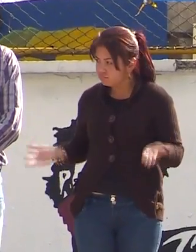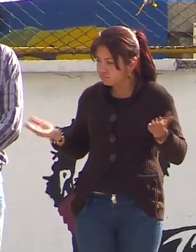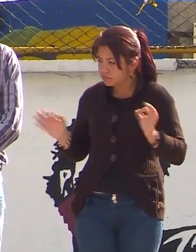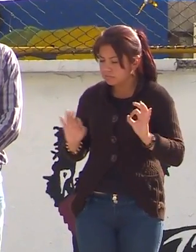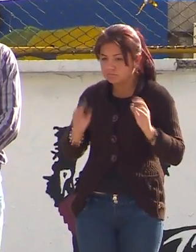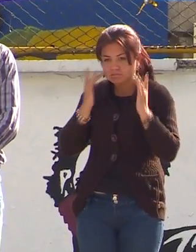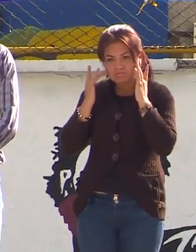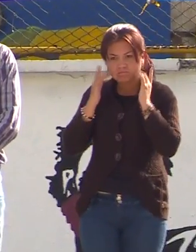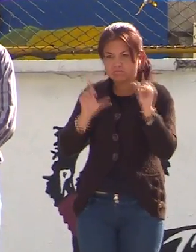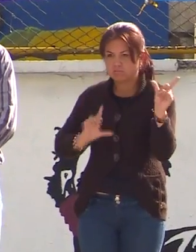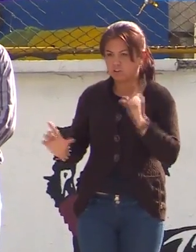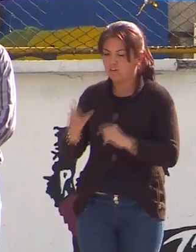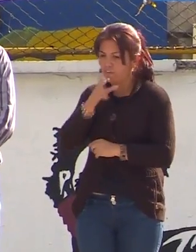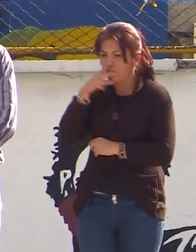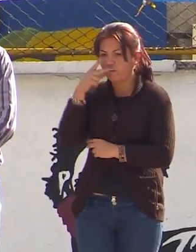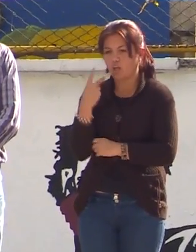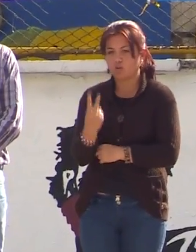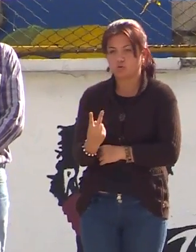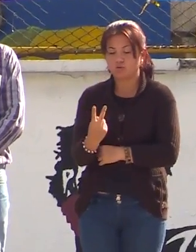del siguiente,